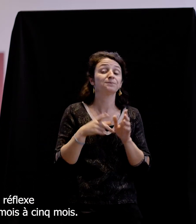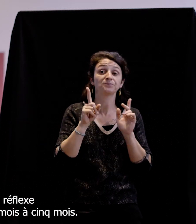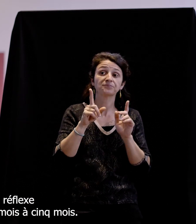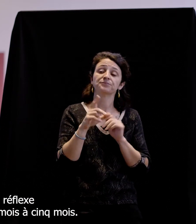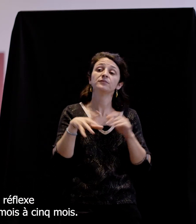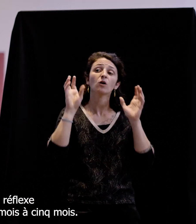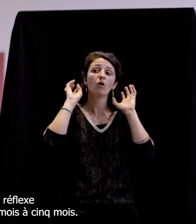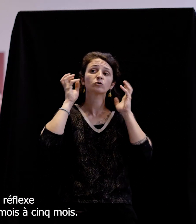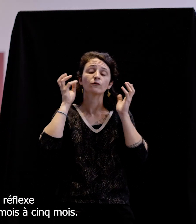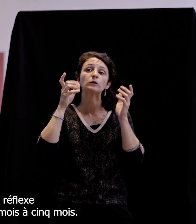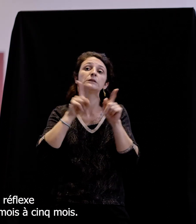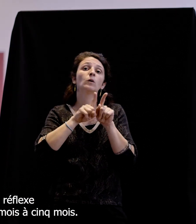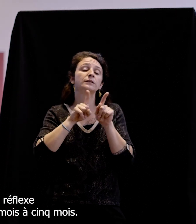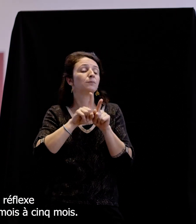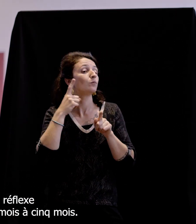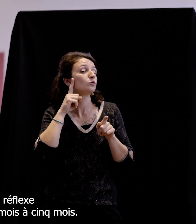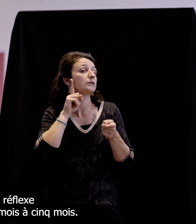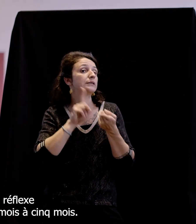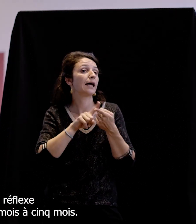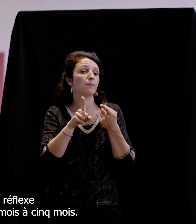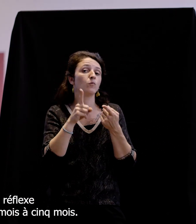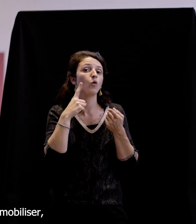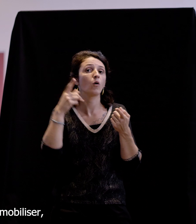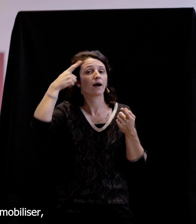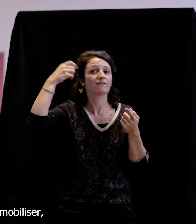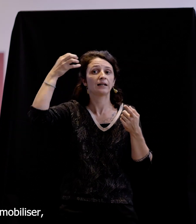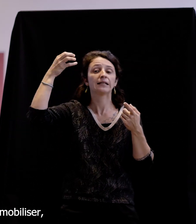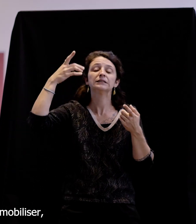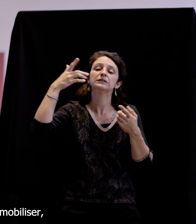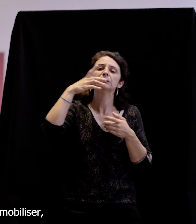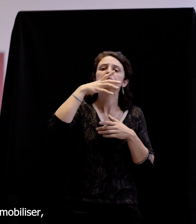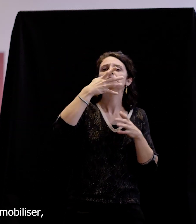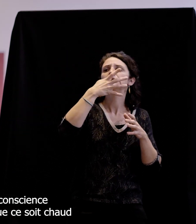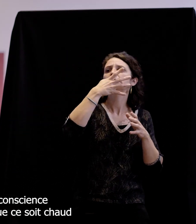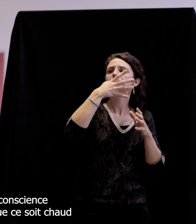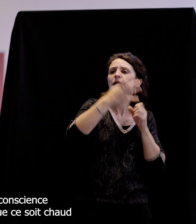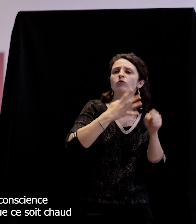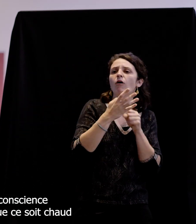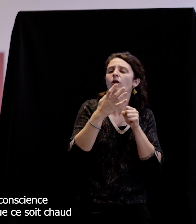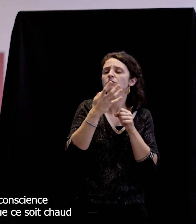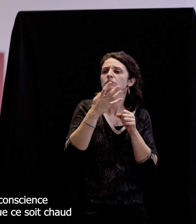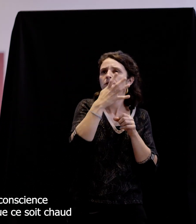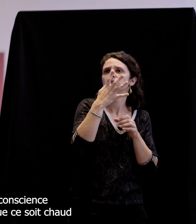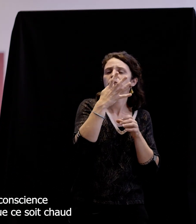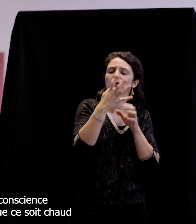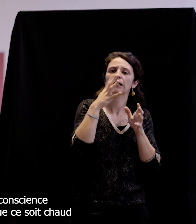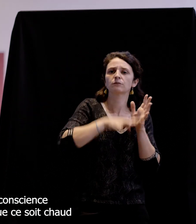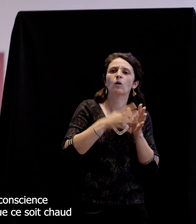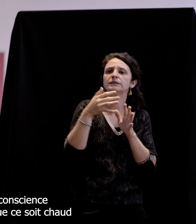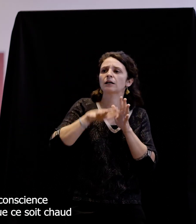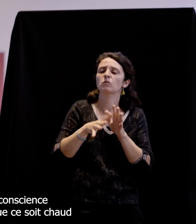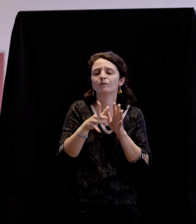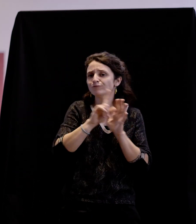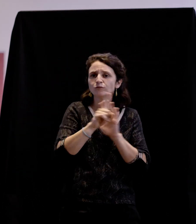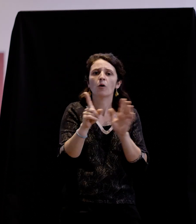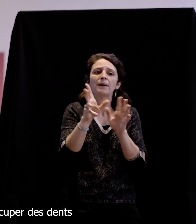pas pour le réflexe du moins de 4 mois à 5 mois, mais ensuite mobiliser, faire prendre conscience que ce soit frais, que ce